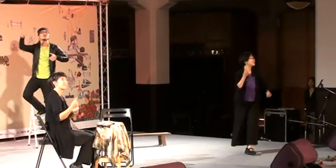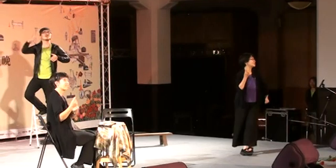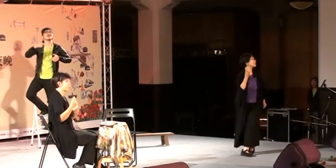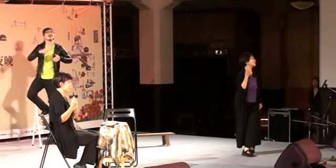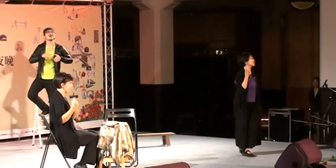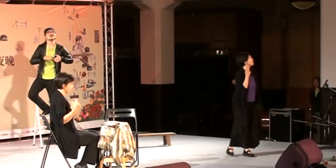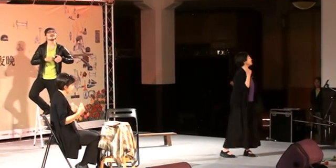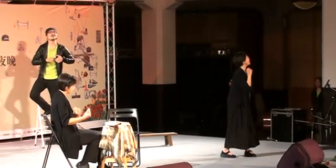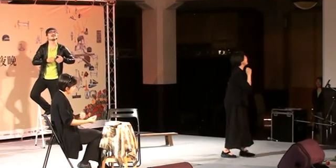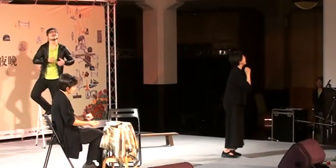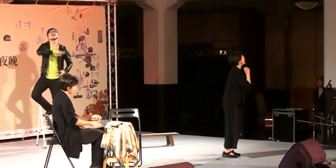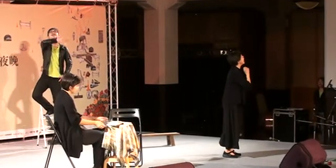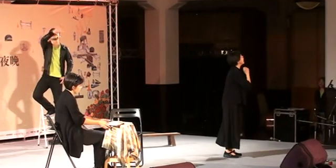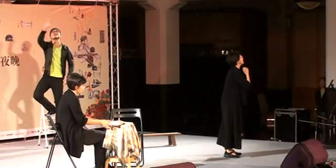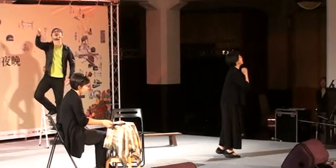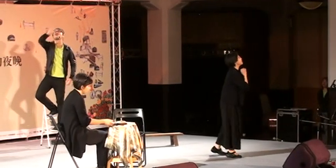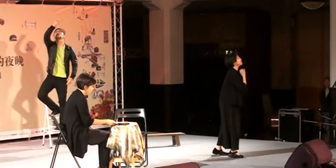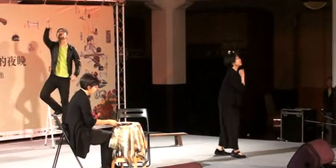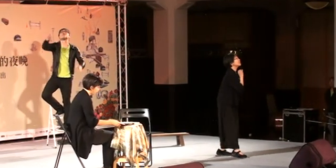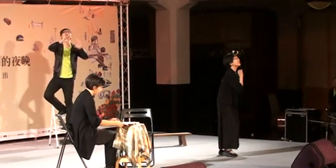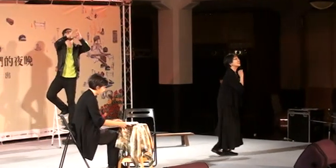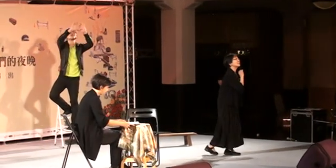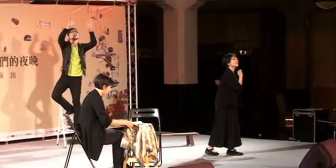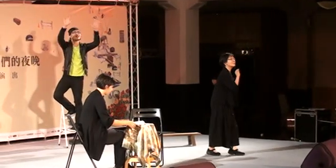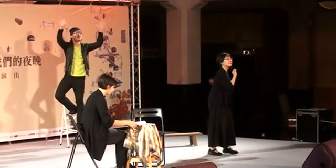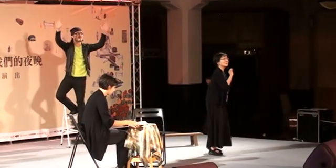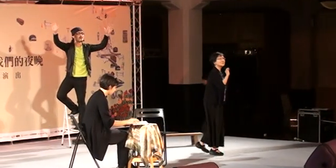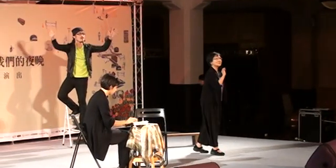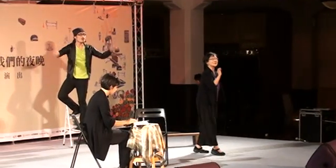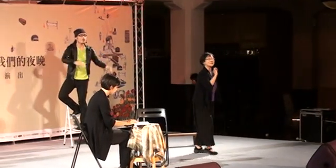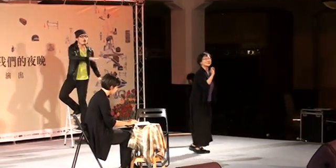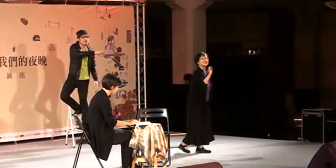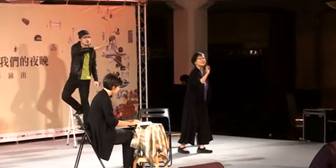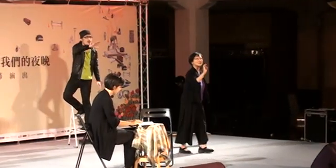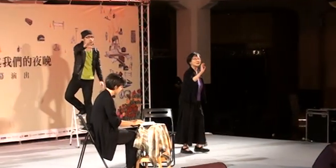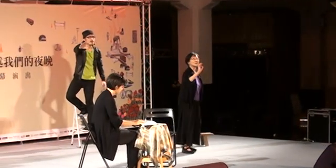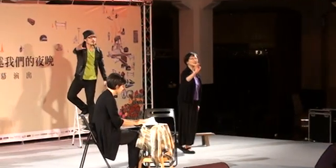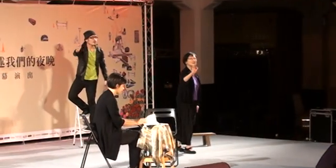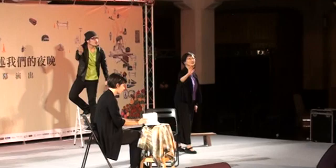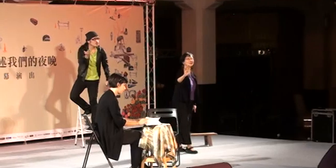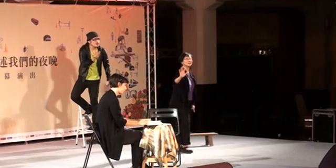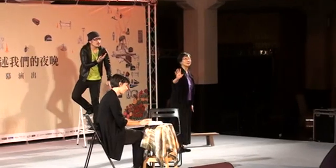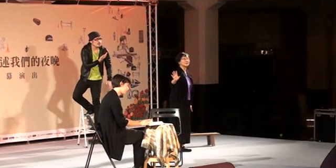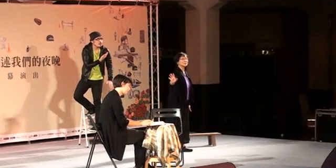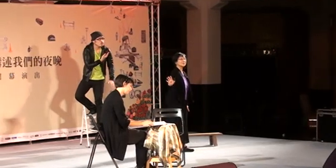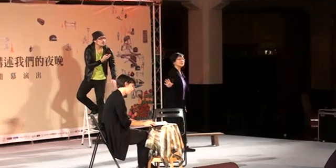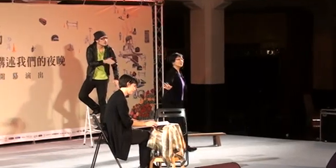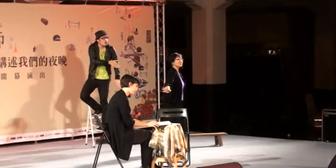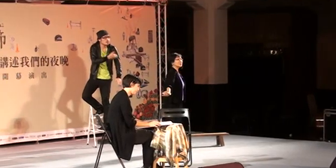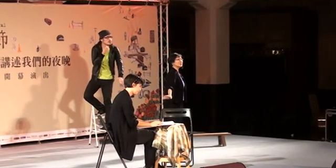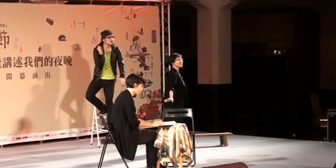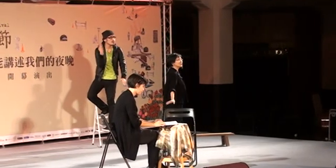心啊！天高月明，旷野上是谁让我们重新认